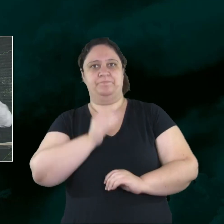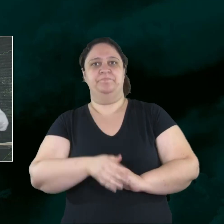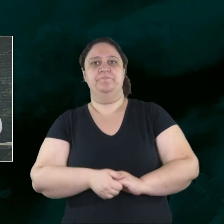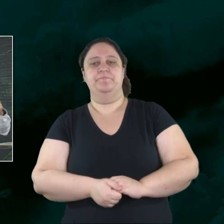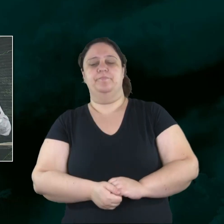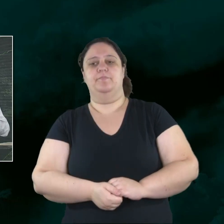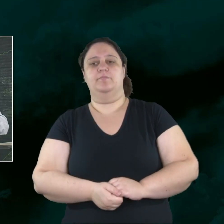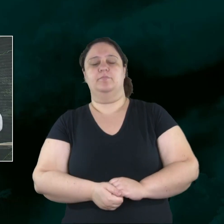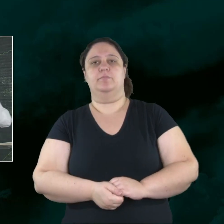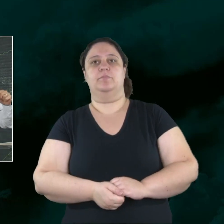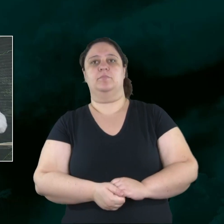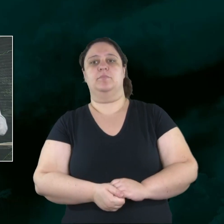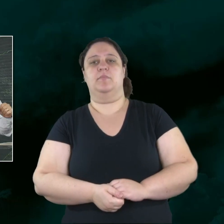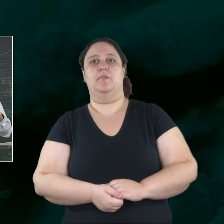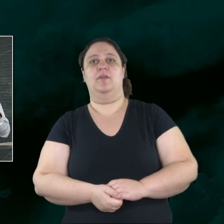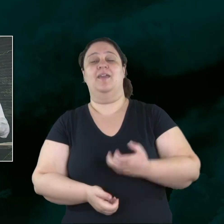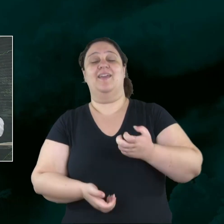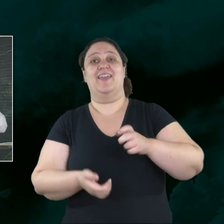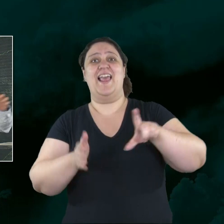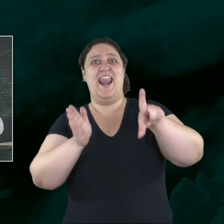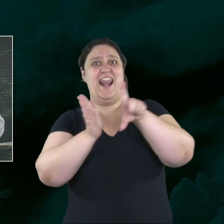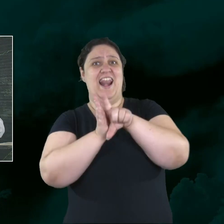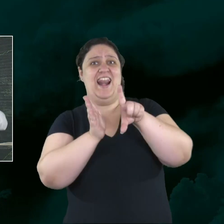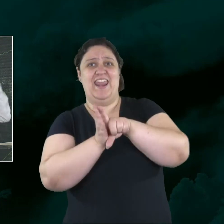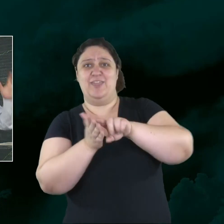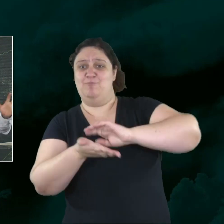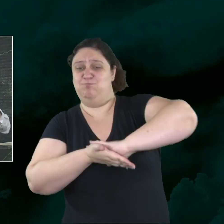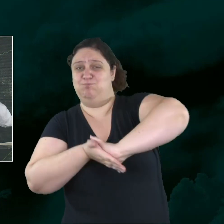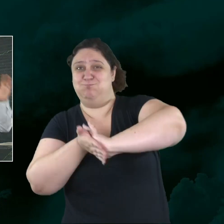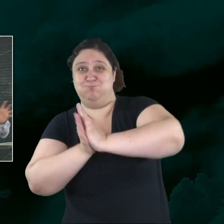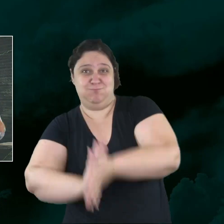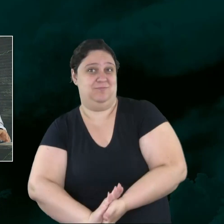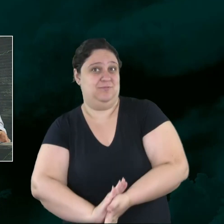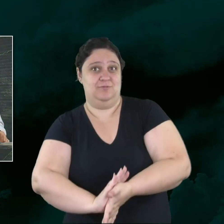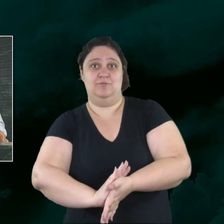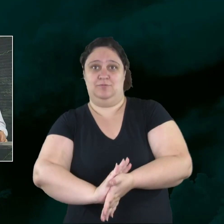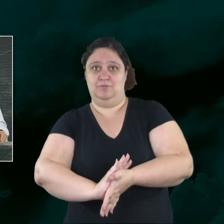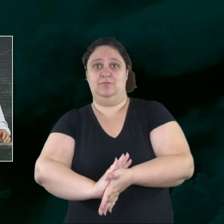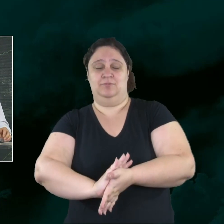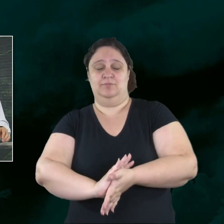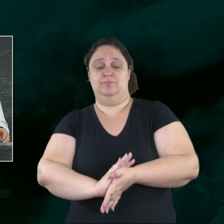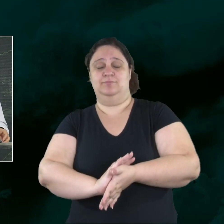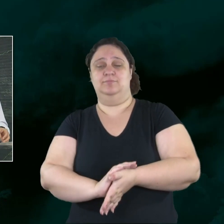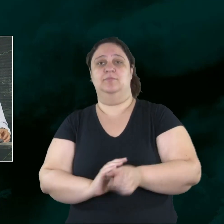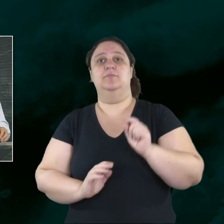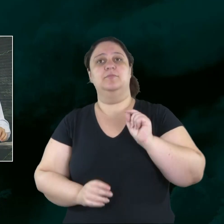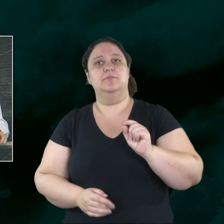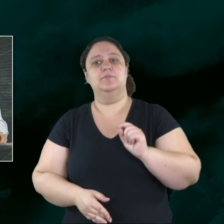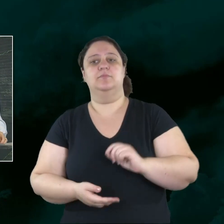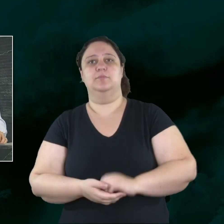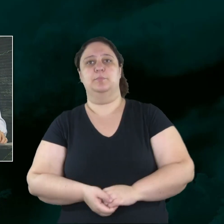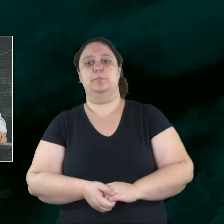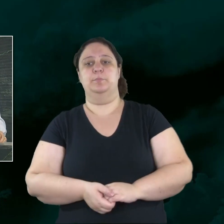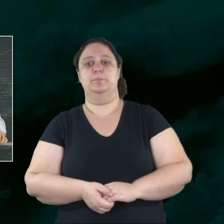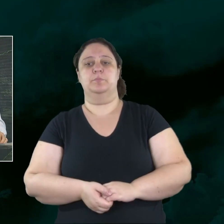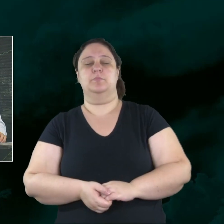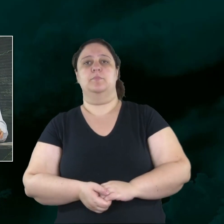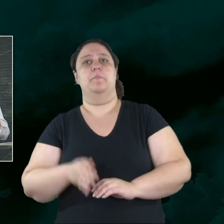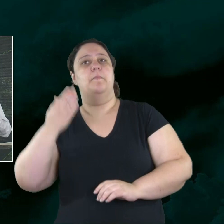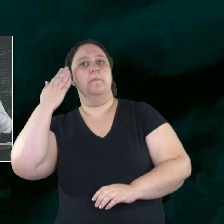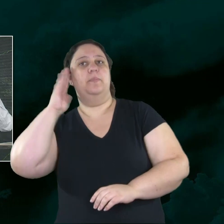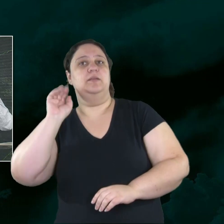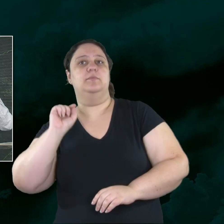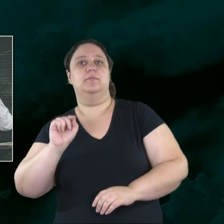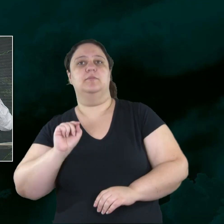desamarrar de todas as leis que o impede de atuar livremente, queridos irmãos, é